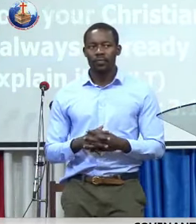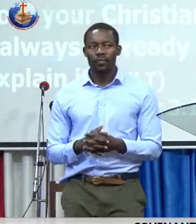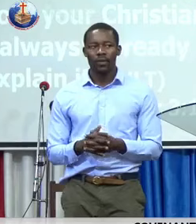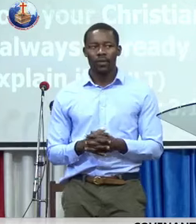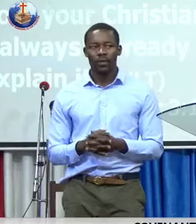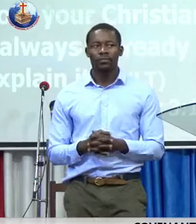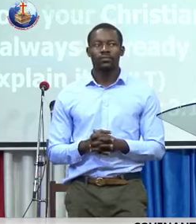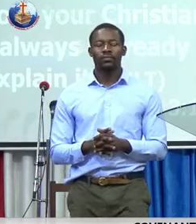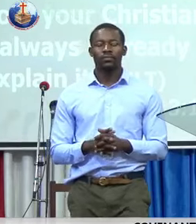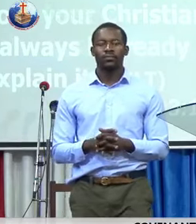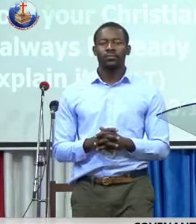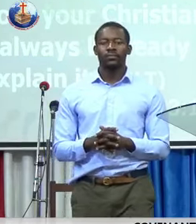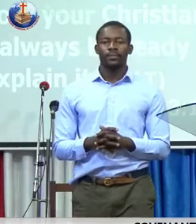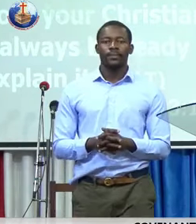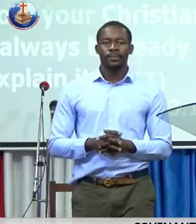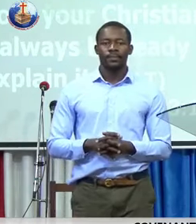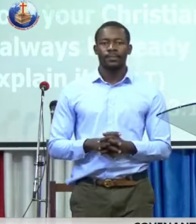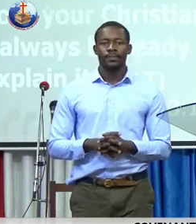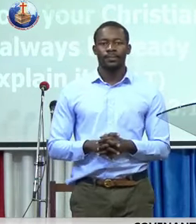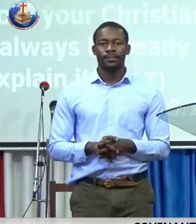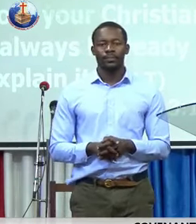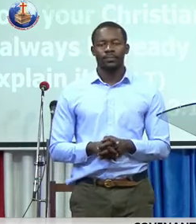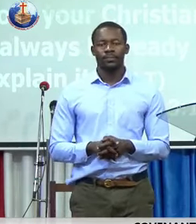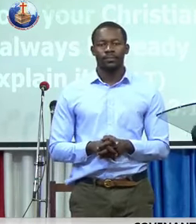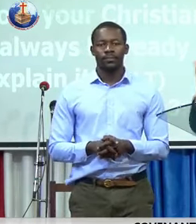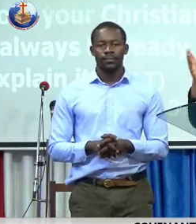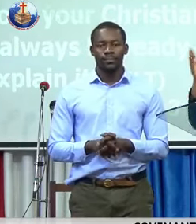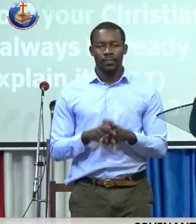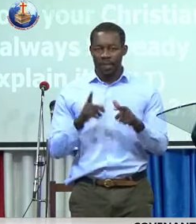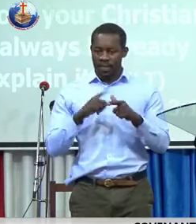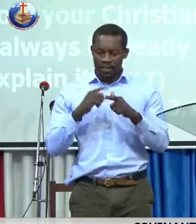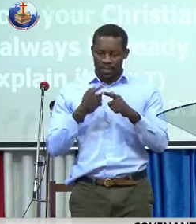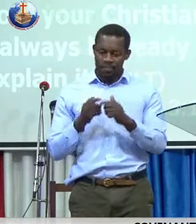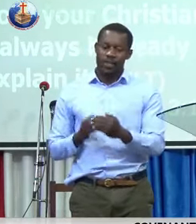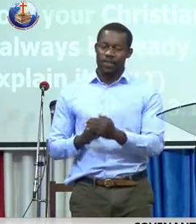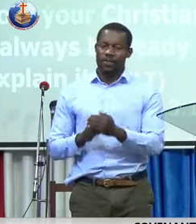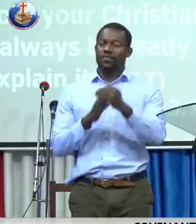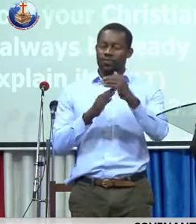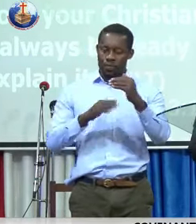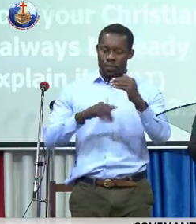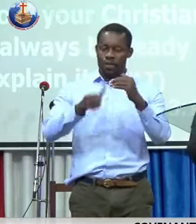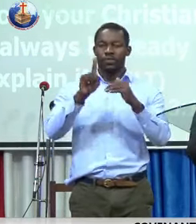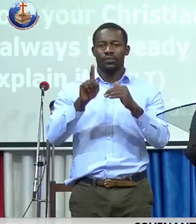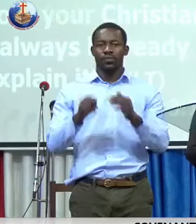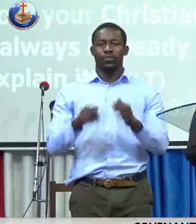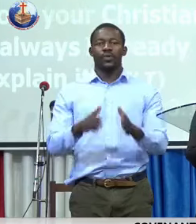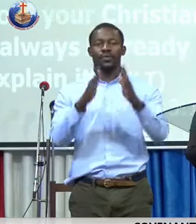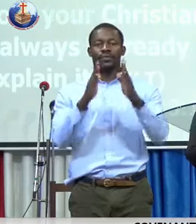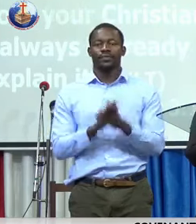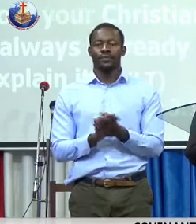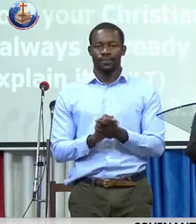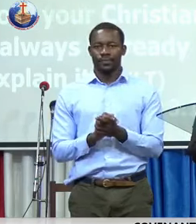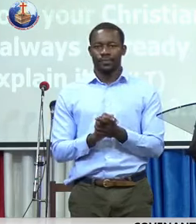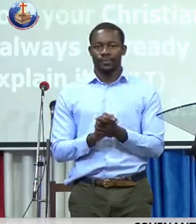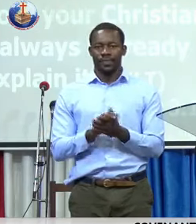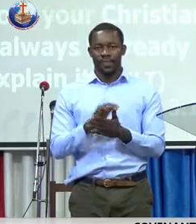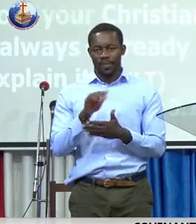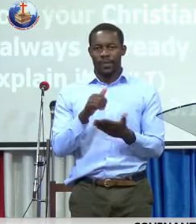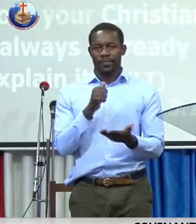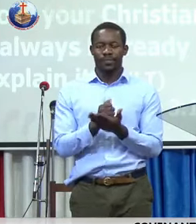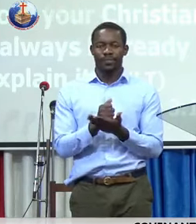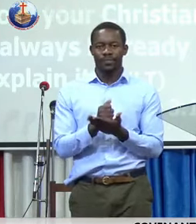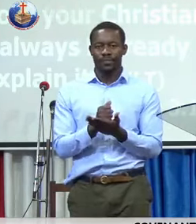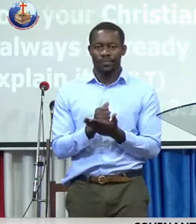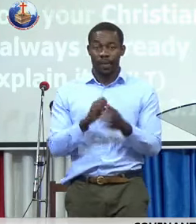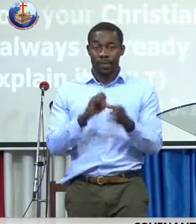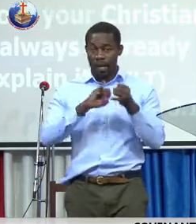Mungu akatufunulie mwito alionao juu ya watoto. So that we can lead them along the right path. Ili kwamba tukawaongoza katika njia inayofaa. Amen. Amen. Amen. In